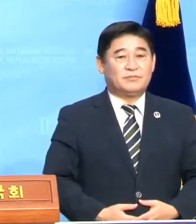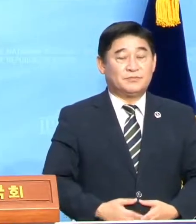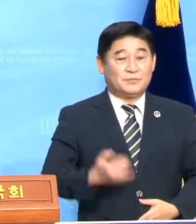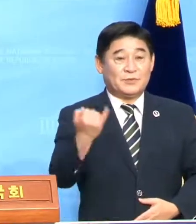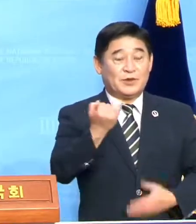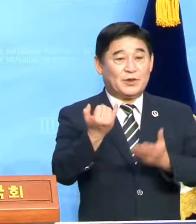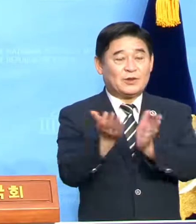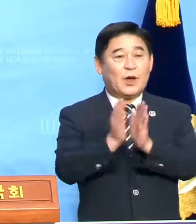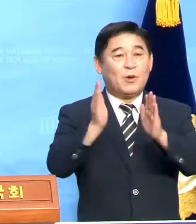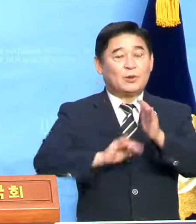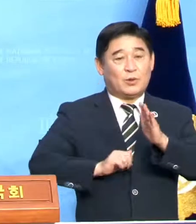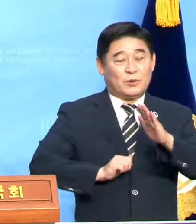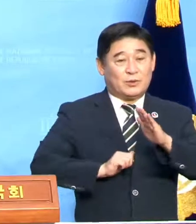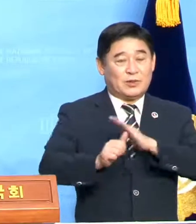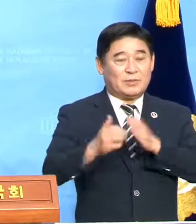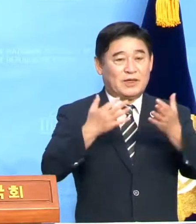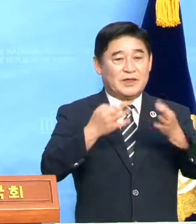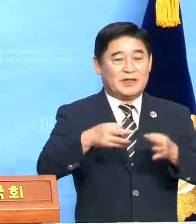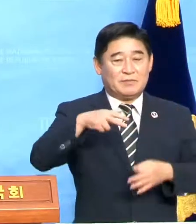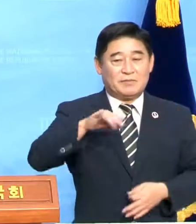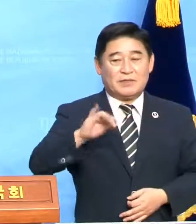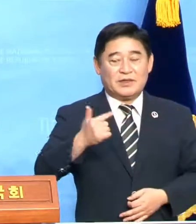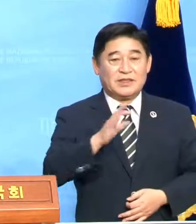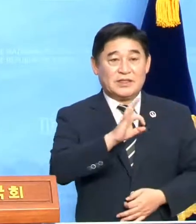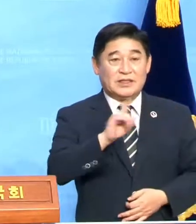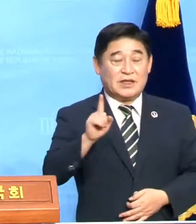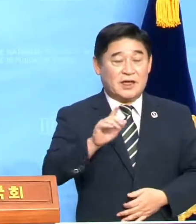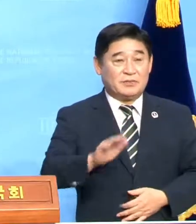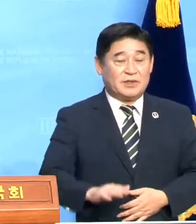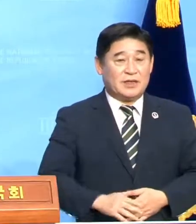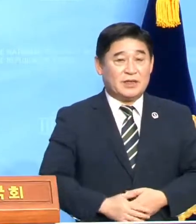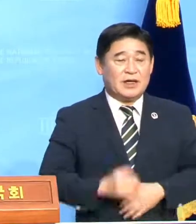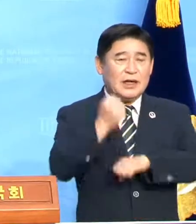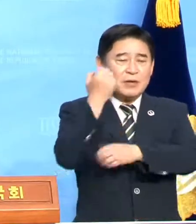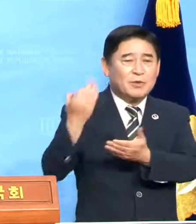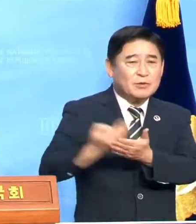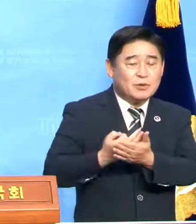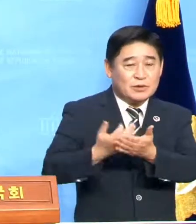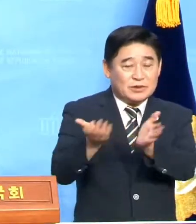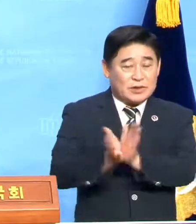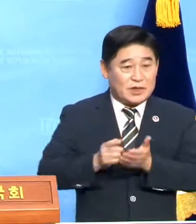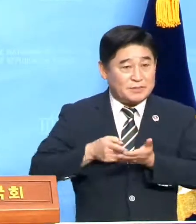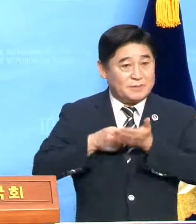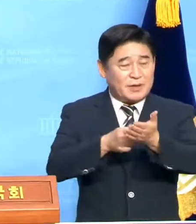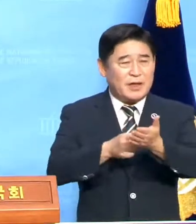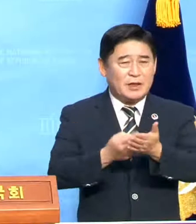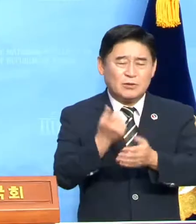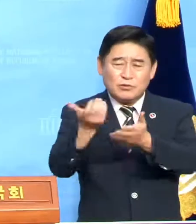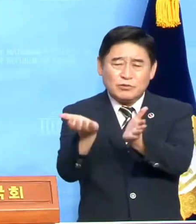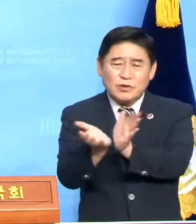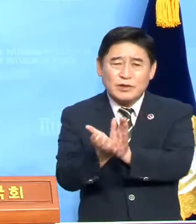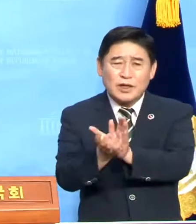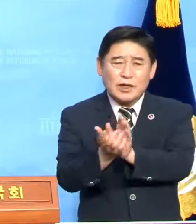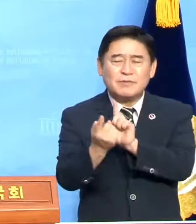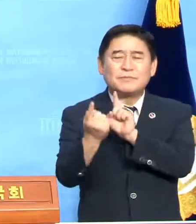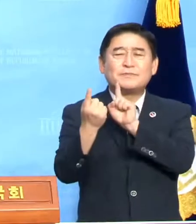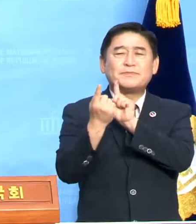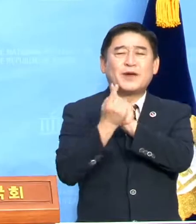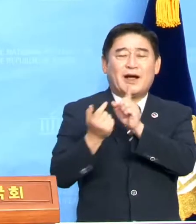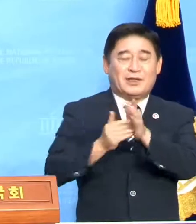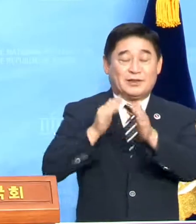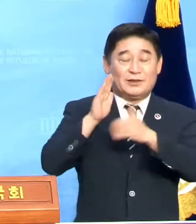여성의 다운 공동대표 김진아 입니다 기본소득 땅 의 제안한 소수 정당 간의 만남 이후